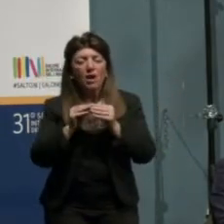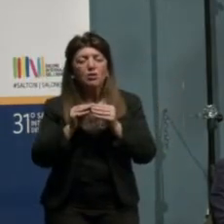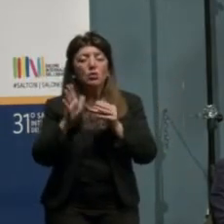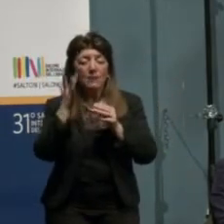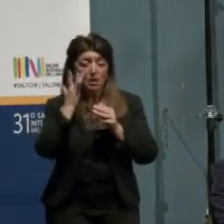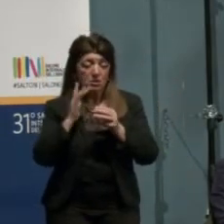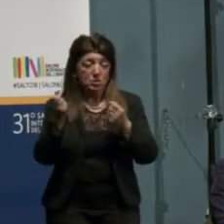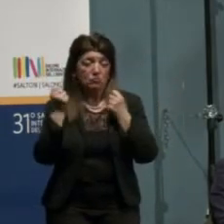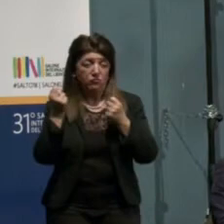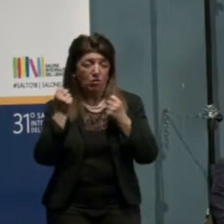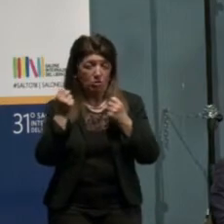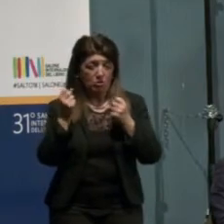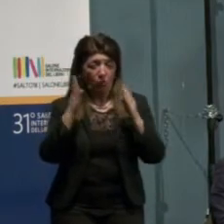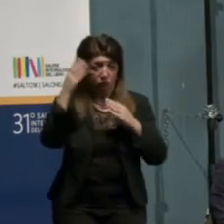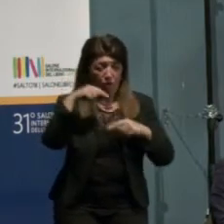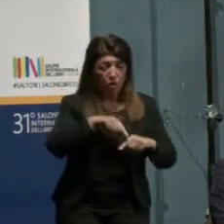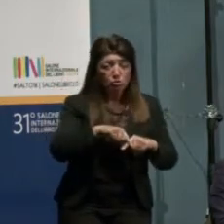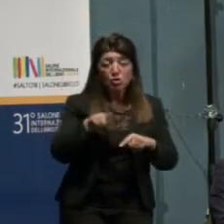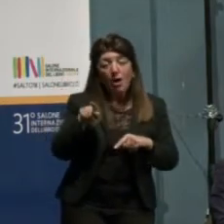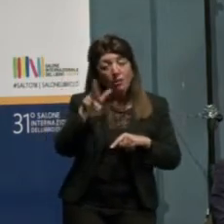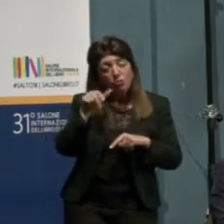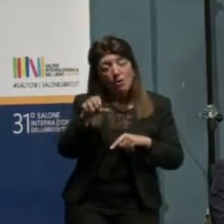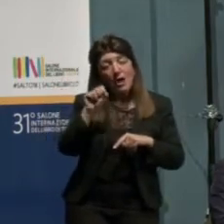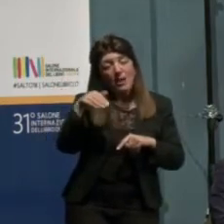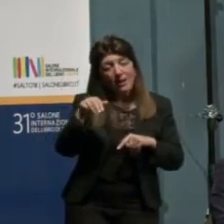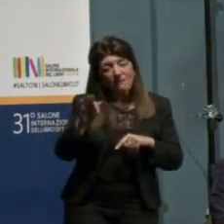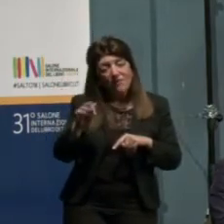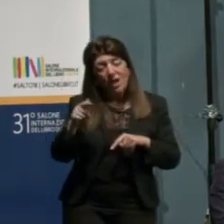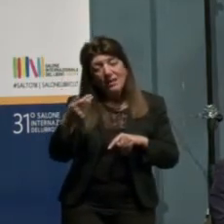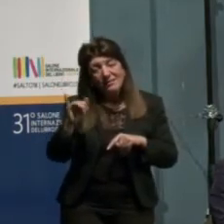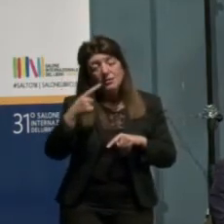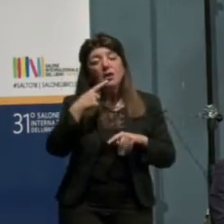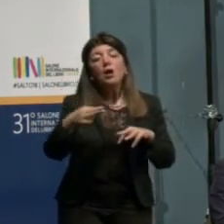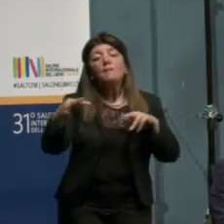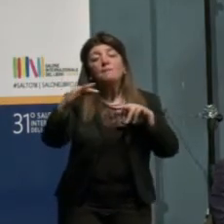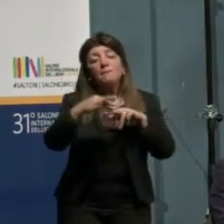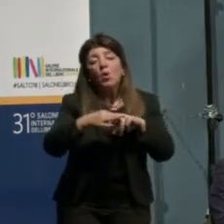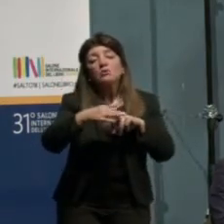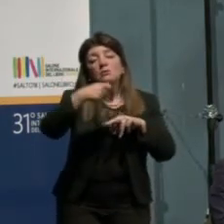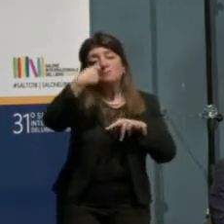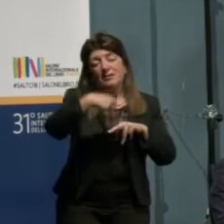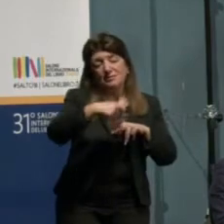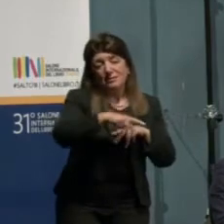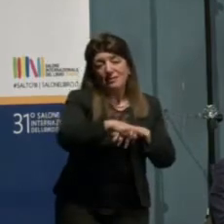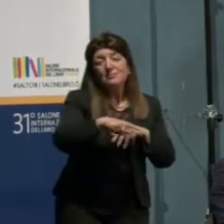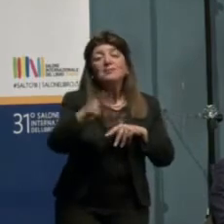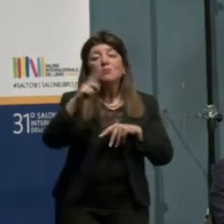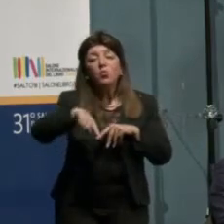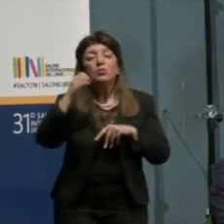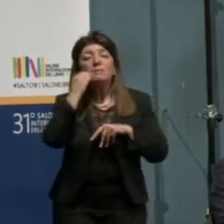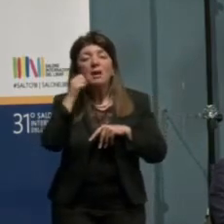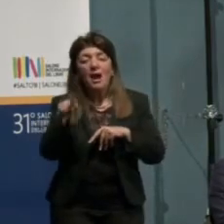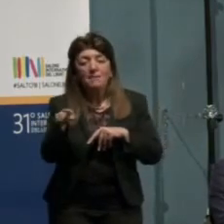a malfa ti è una mamma e una moglie della moglie del presidente di ha commesso